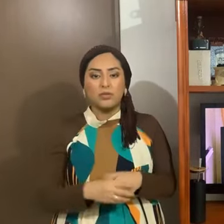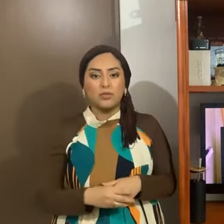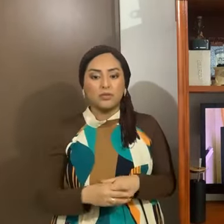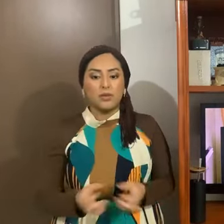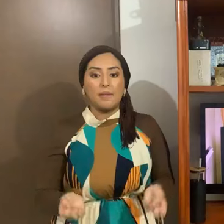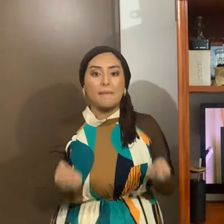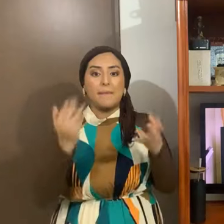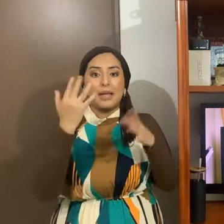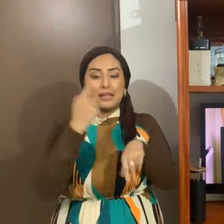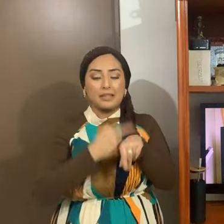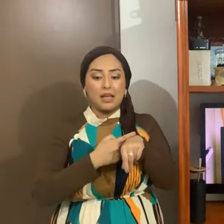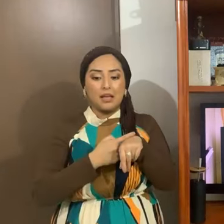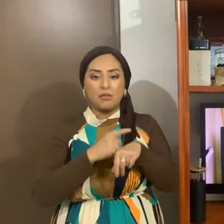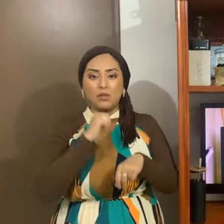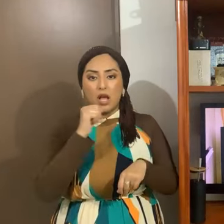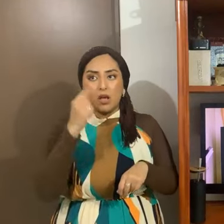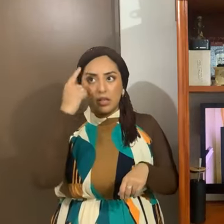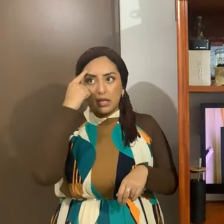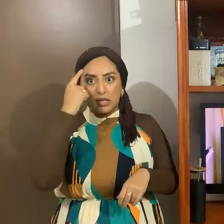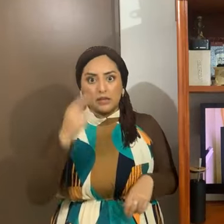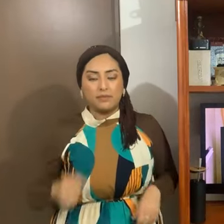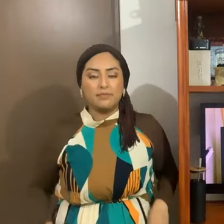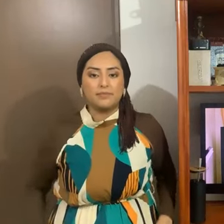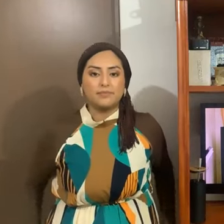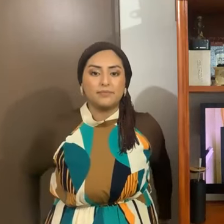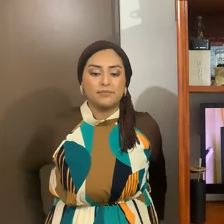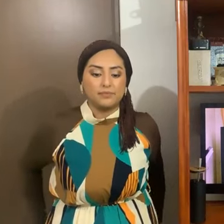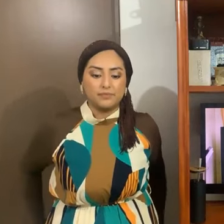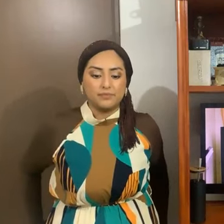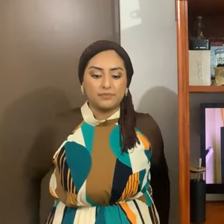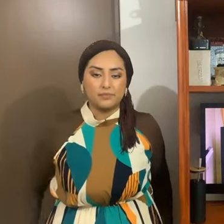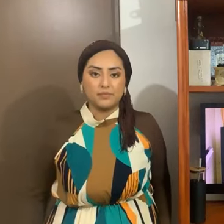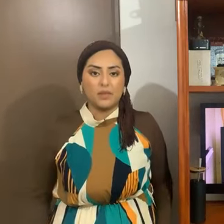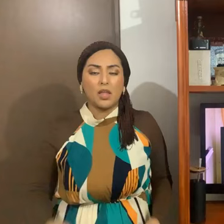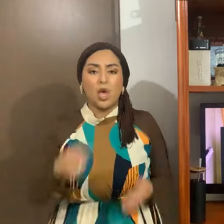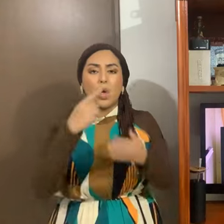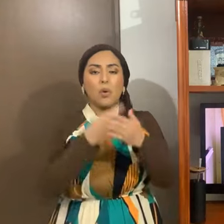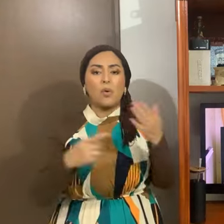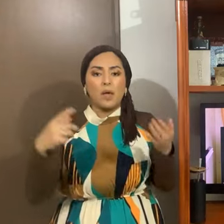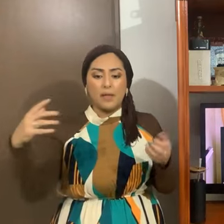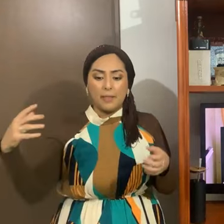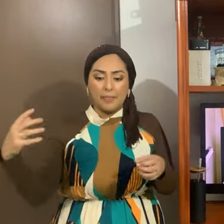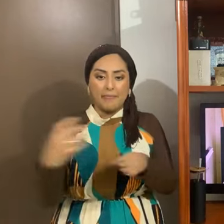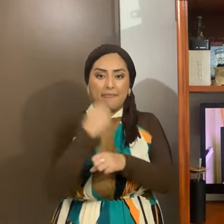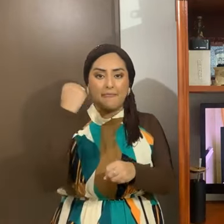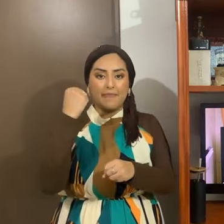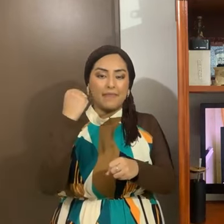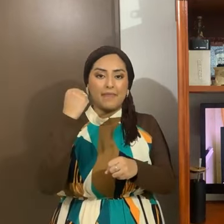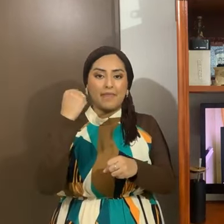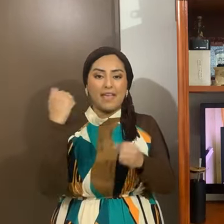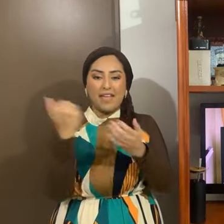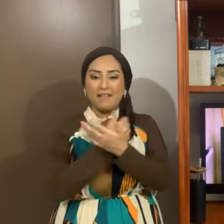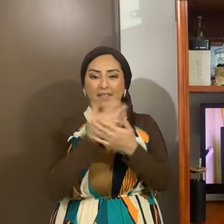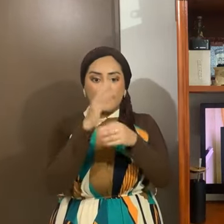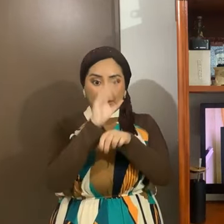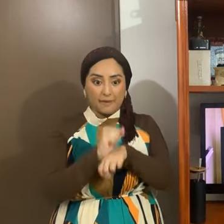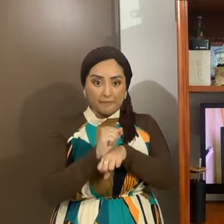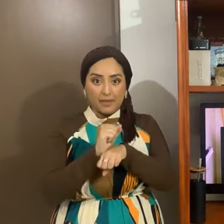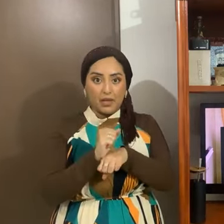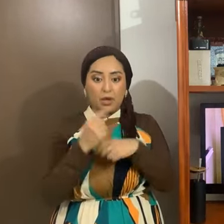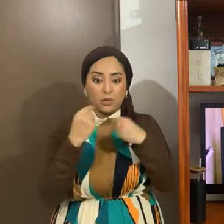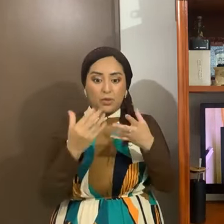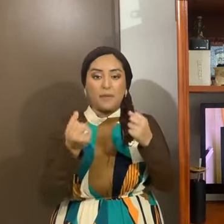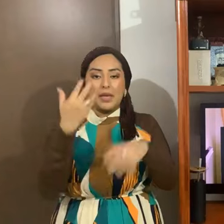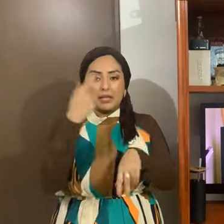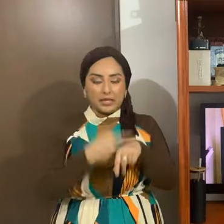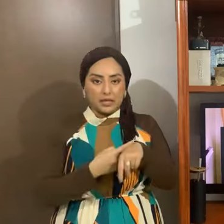veces sin pensar? Voy a volver a repetir esta pregunta. ¿Qué cosecharás de cada hábito que haces muchas veces sin